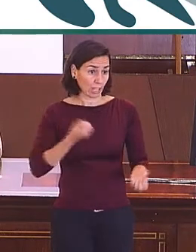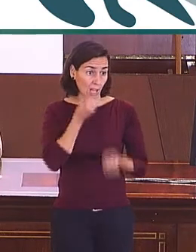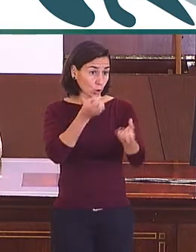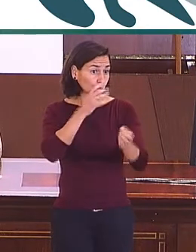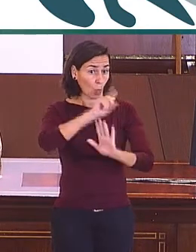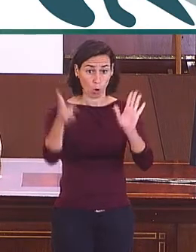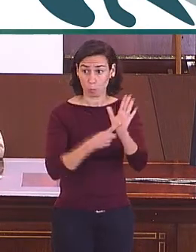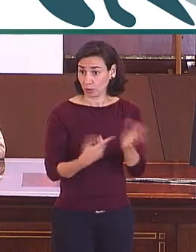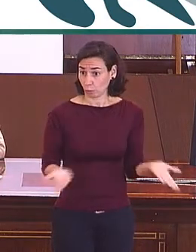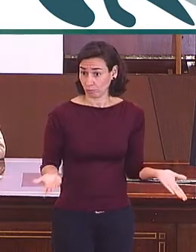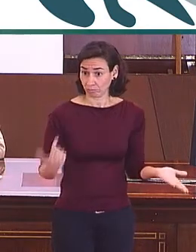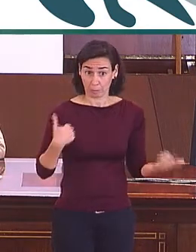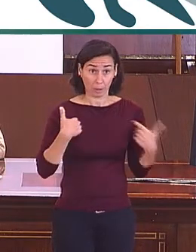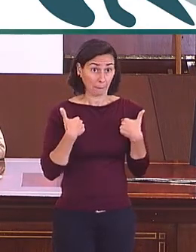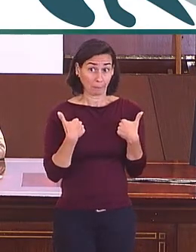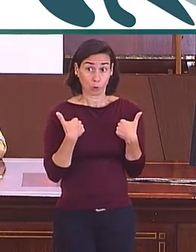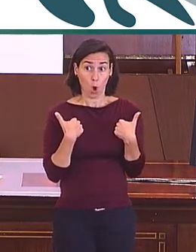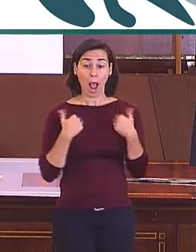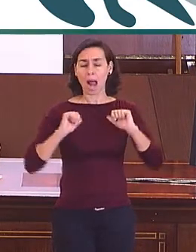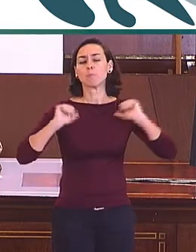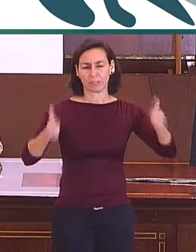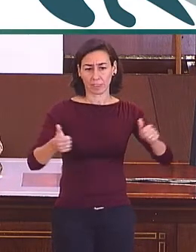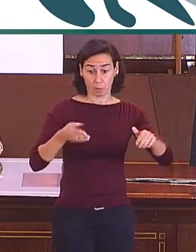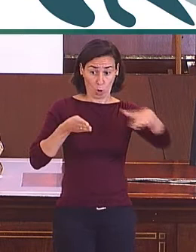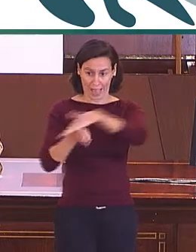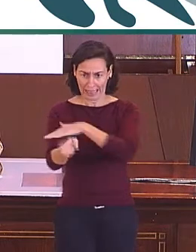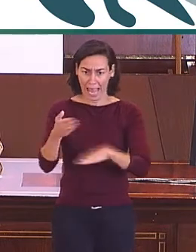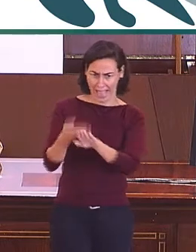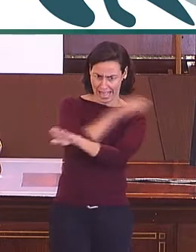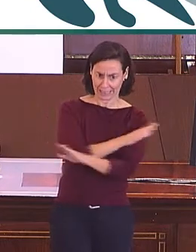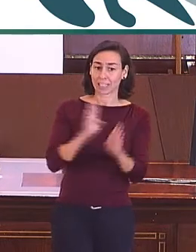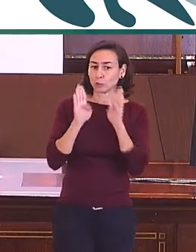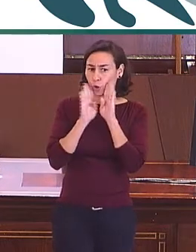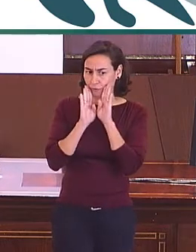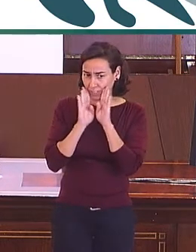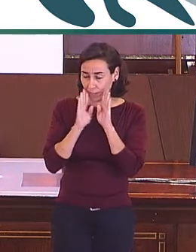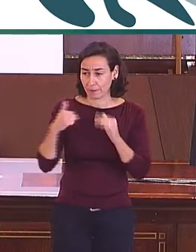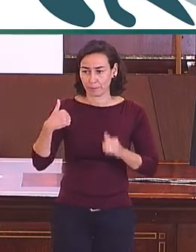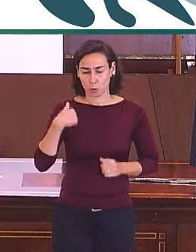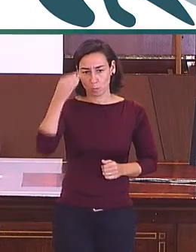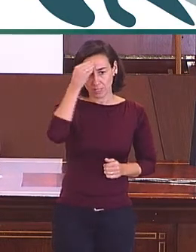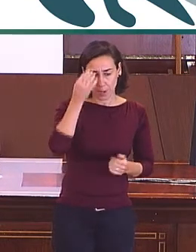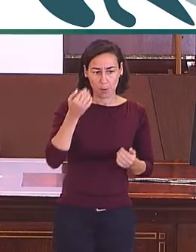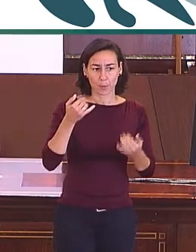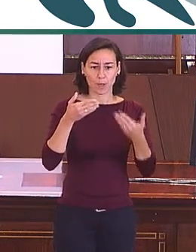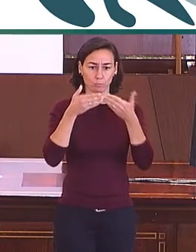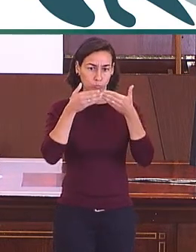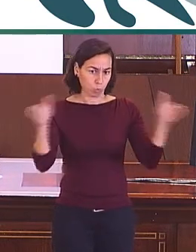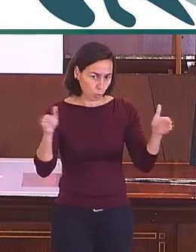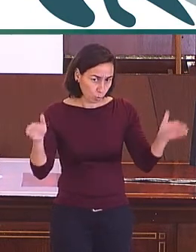confesaban antes de entrar que tenía que la inauguración de este congreso que corrió a cargo de la secretaria de Estado